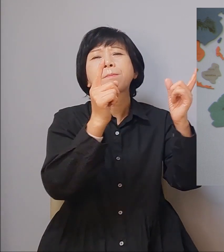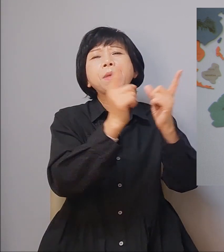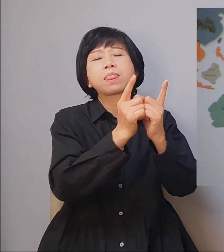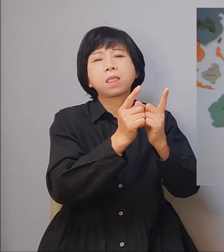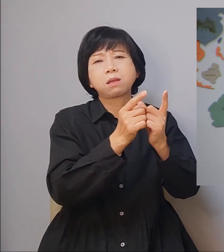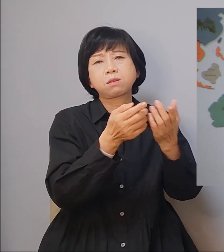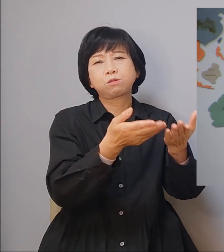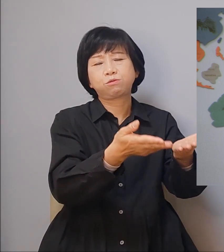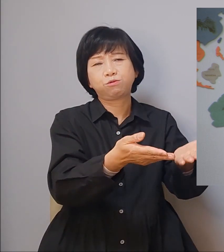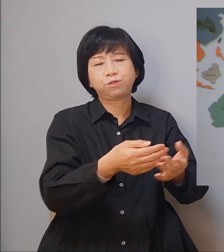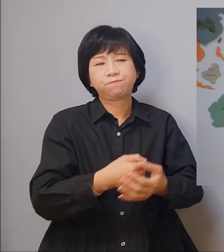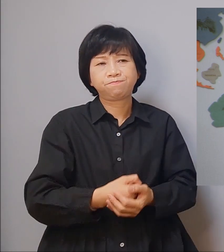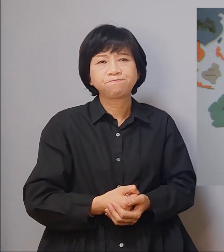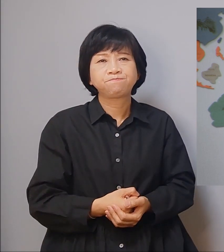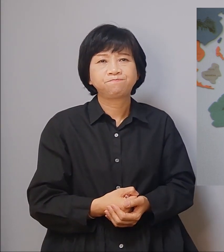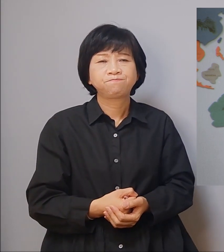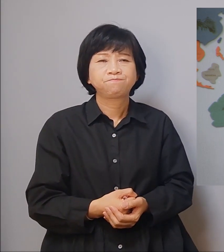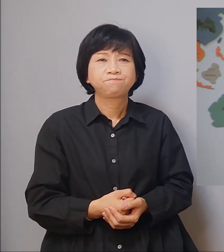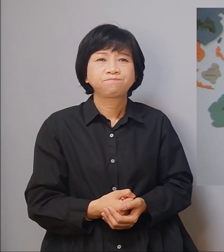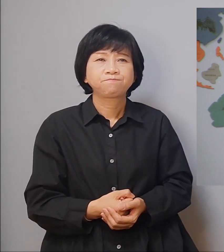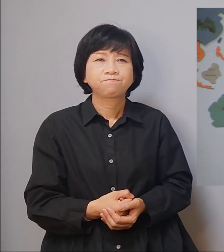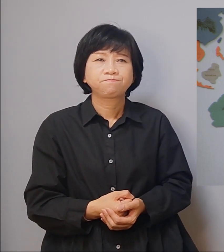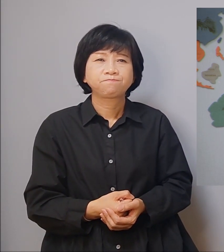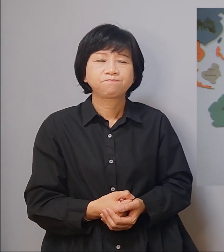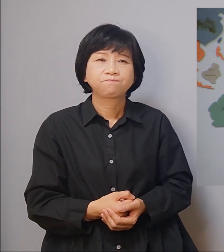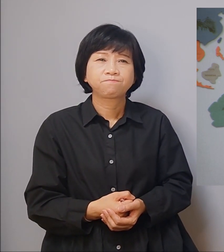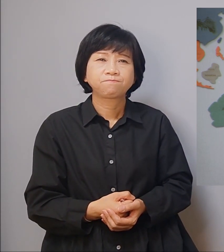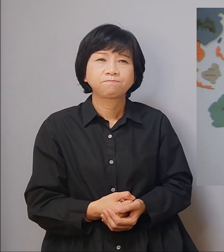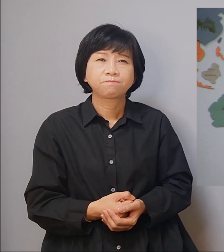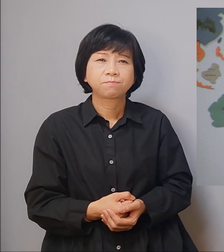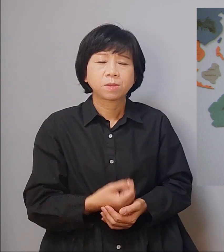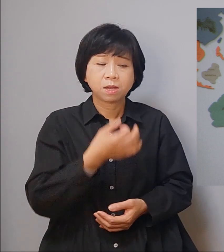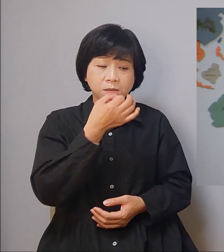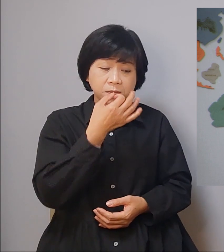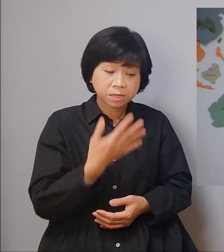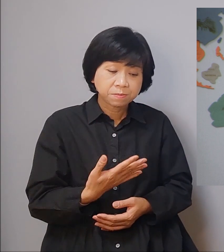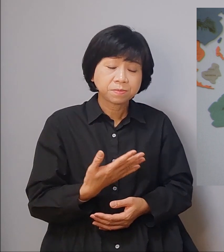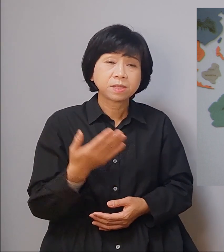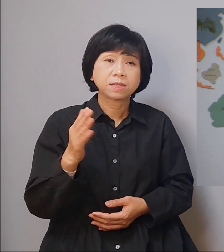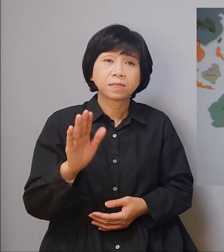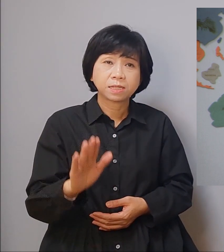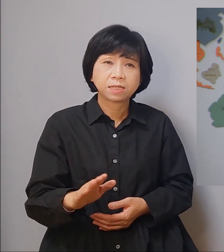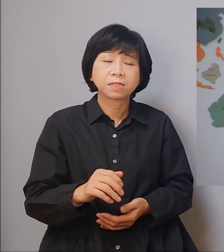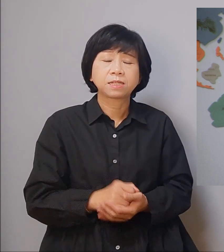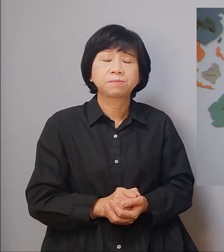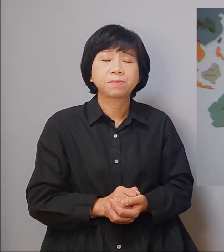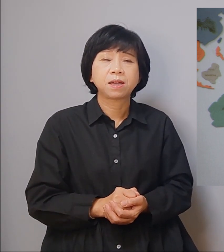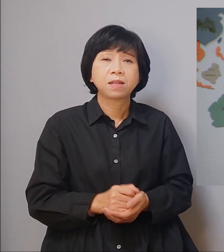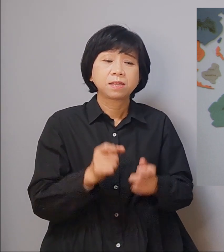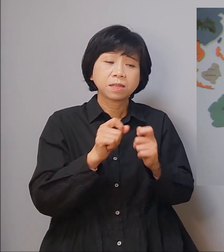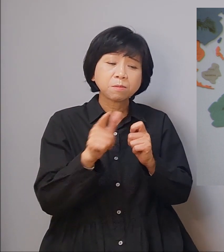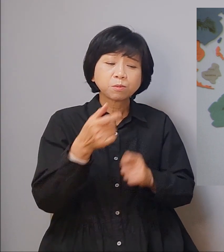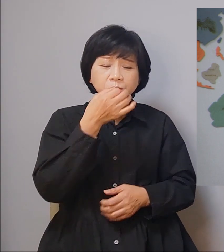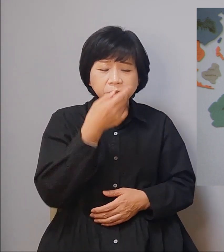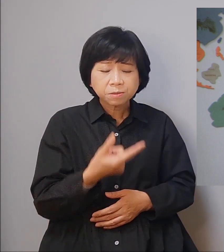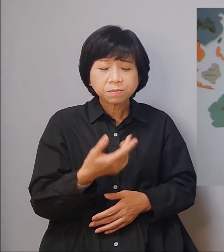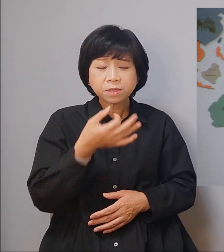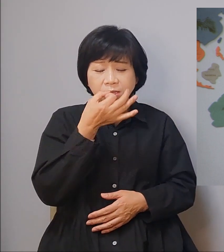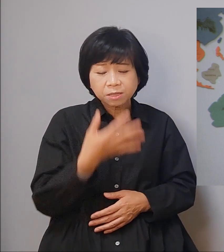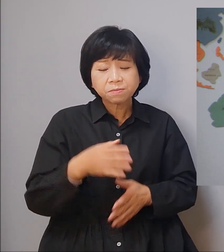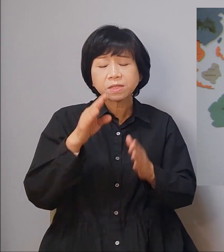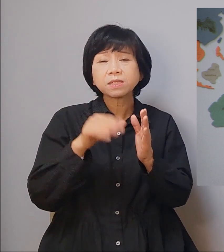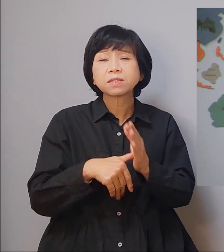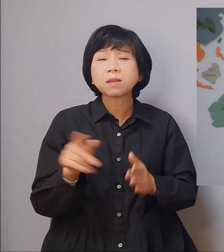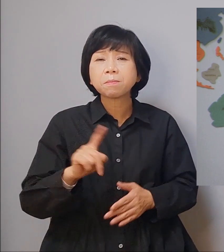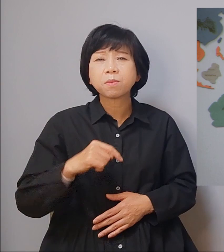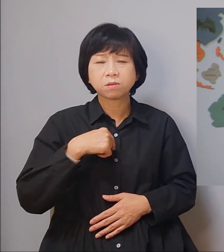요셉이 그들의 시중을 들어야 되는 거예요. 힘든 시기를 지날 때 대부분 자기밖에 모릅니다. 그럴 수